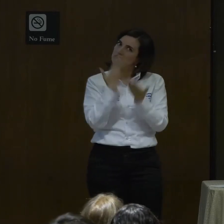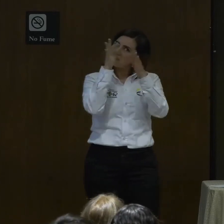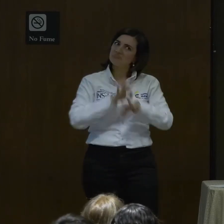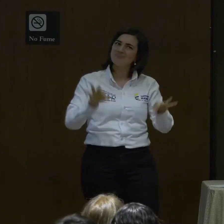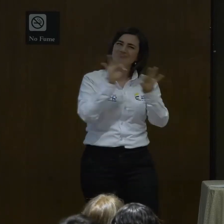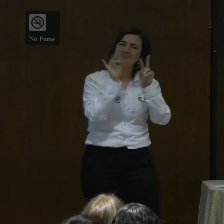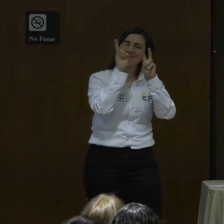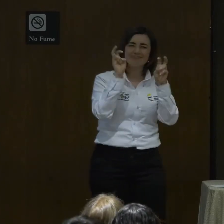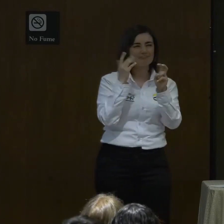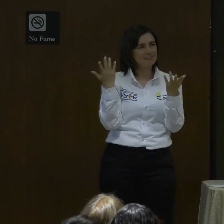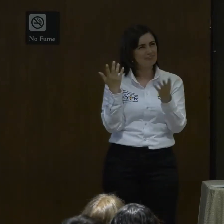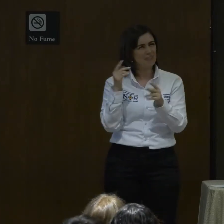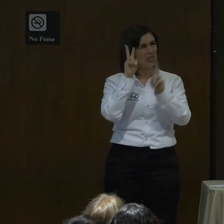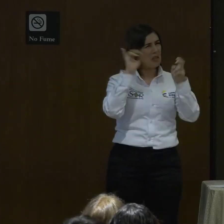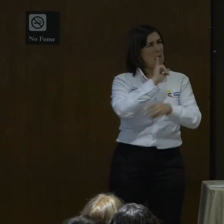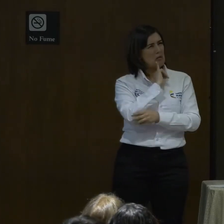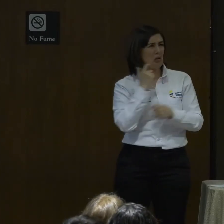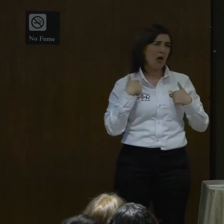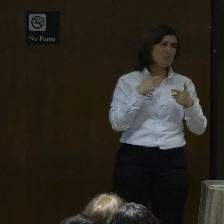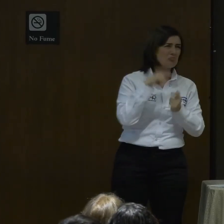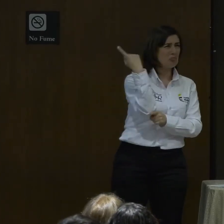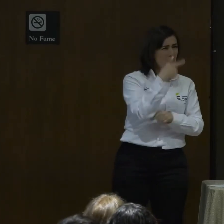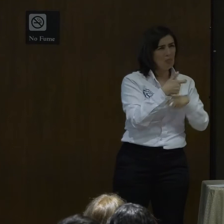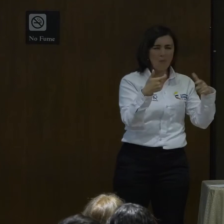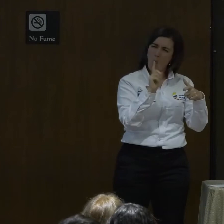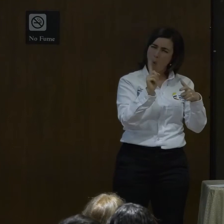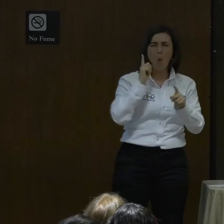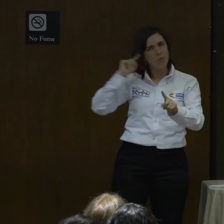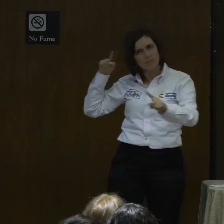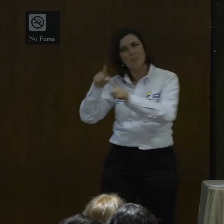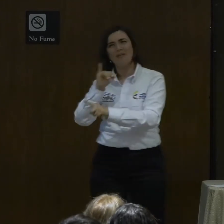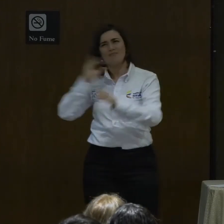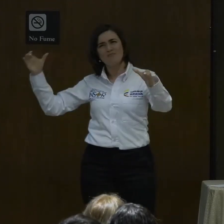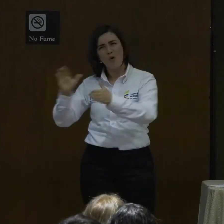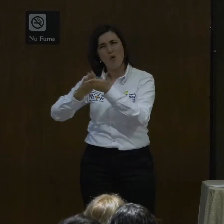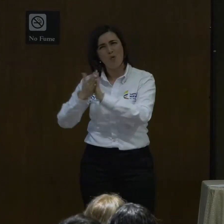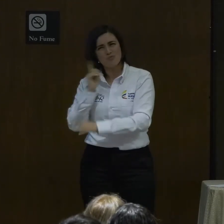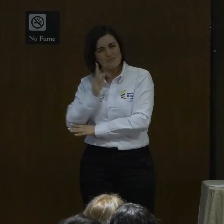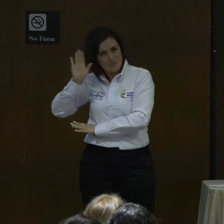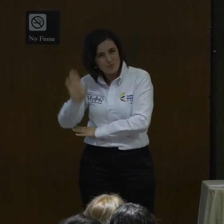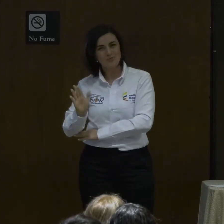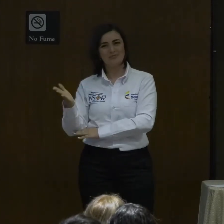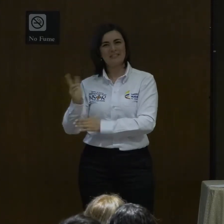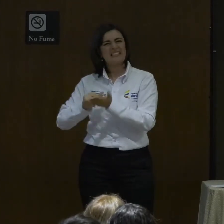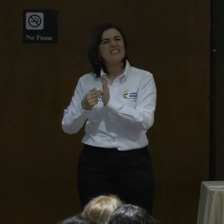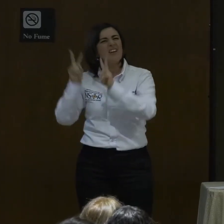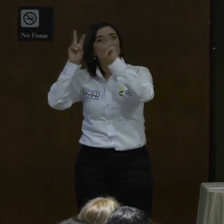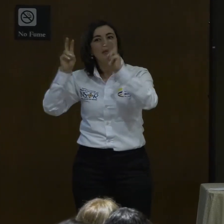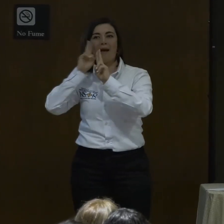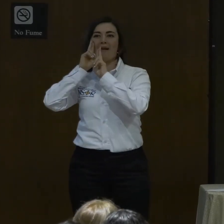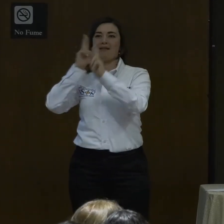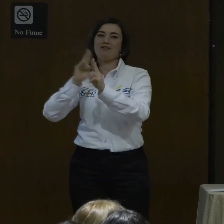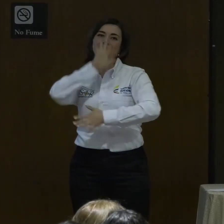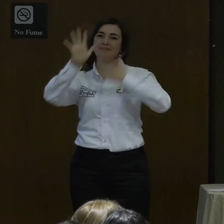relevante hablar de un tema que es de crucial trascendencia para la comunidad sorda, como es el tema del reconocimiento de